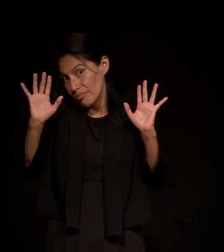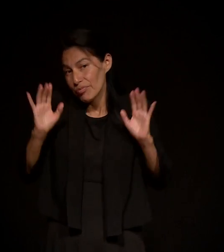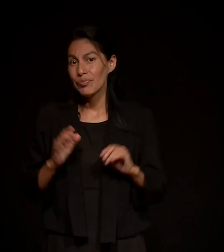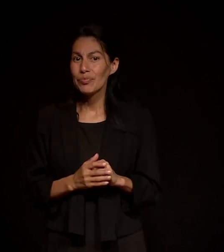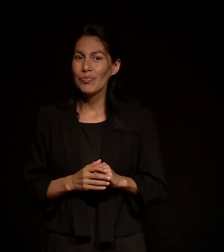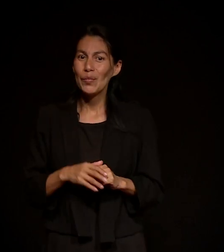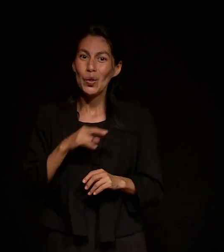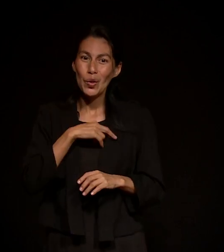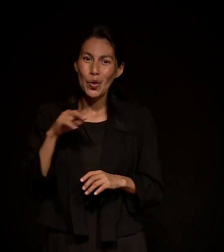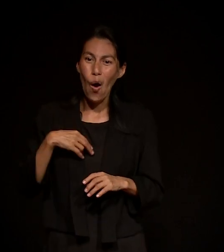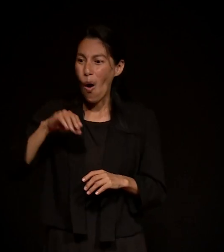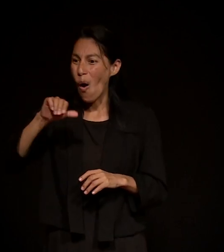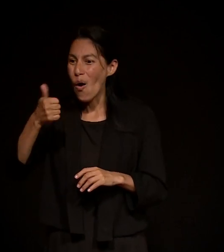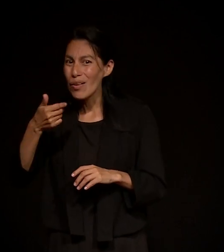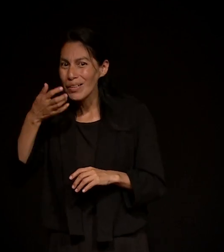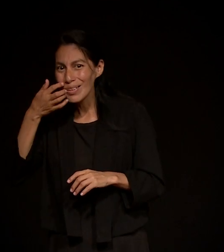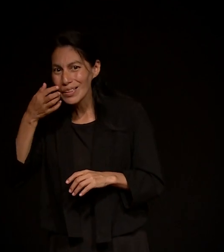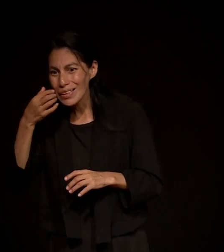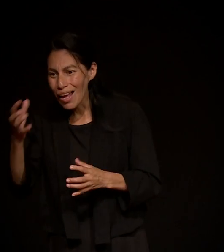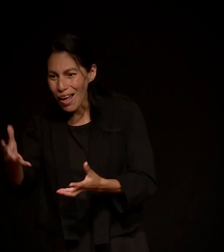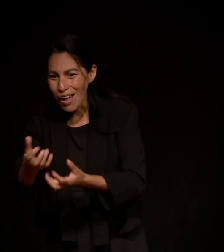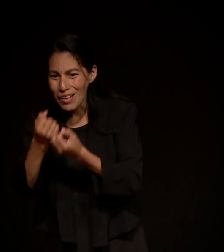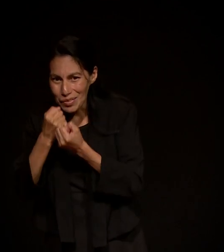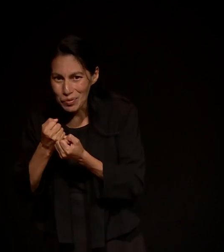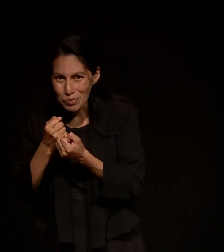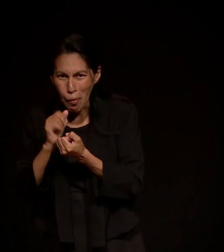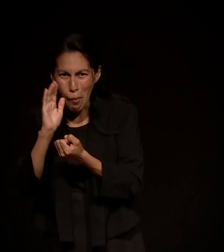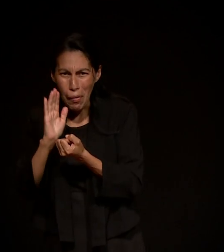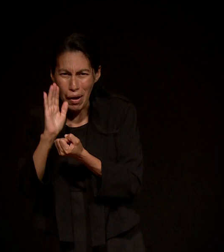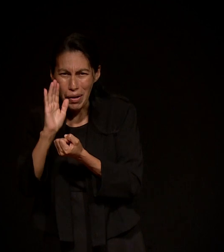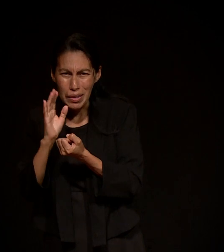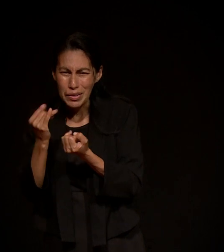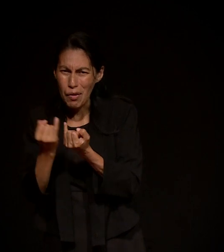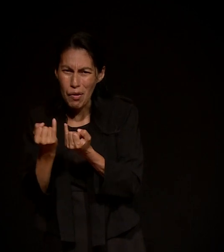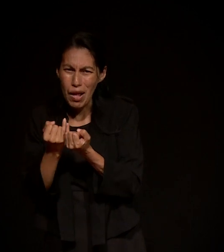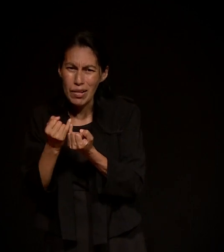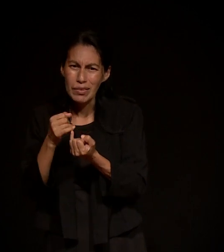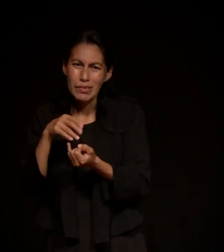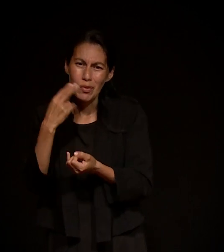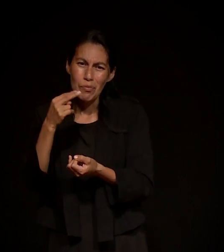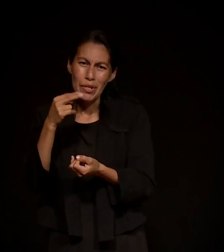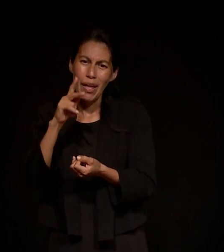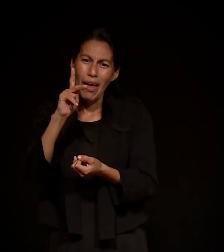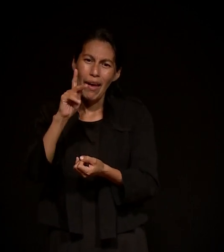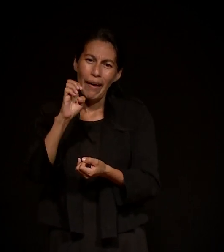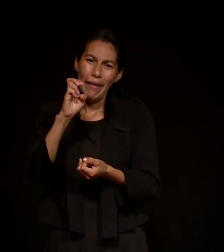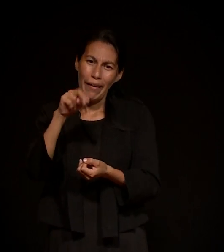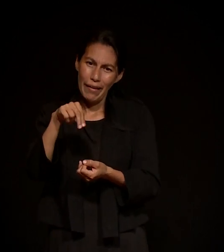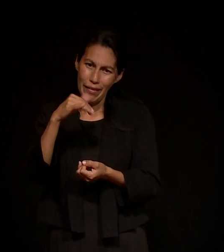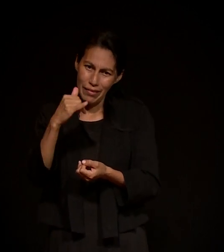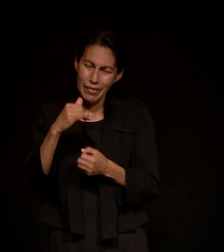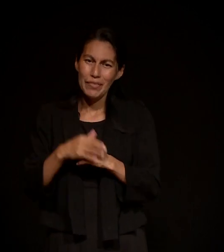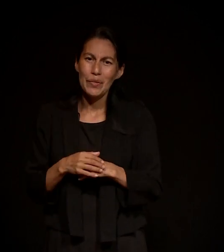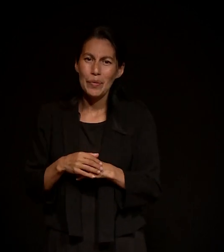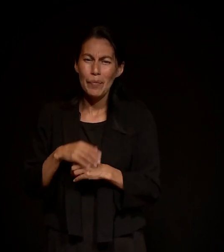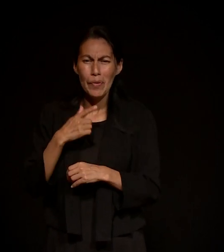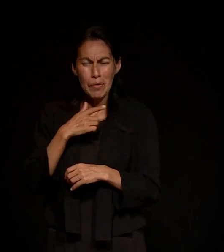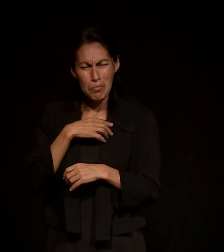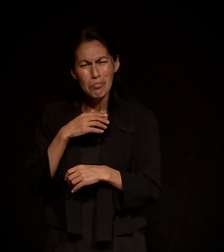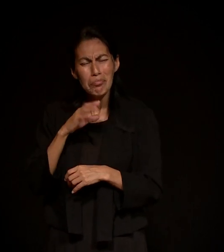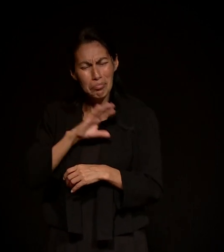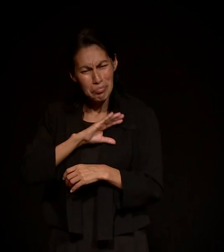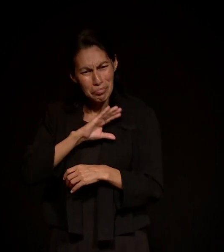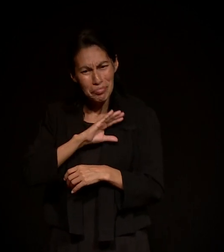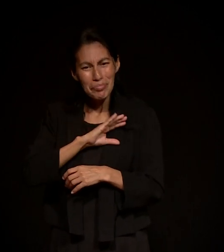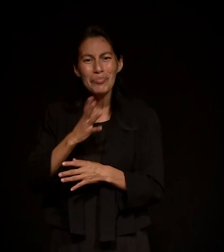ahora. Y bueno, rescatamos a otra gatita que se parece mucho a ella, se llama Kenny, y es muy